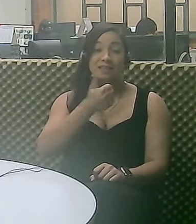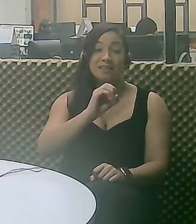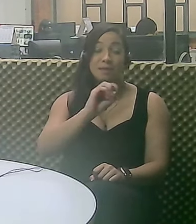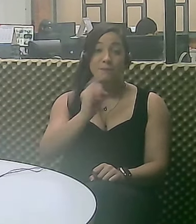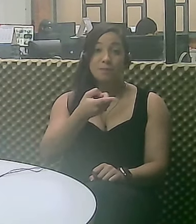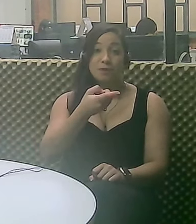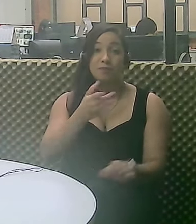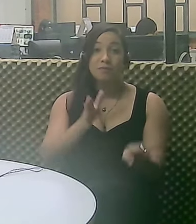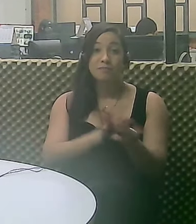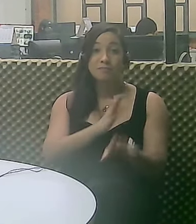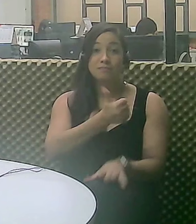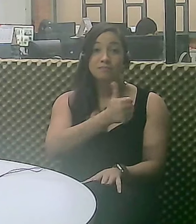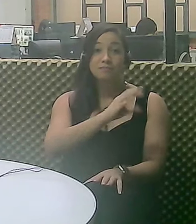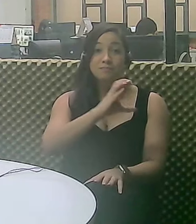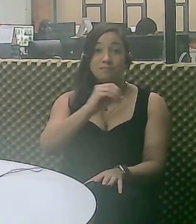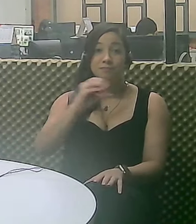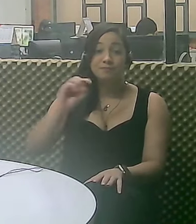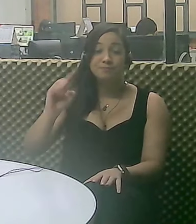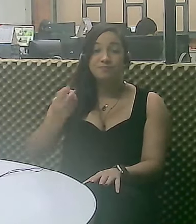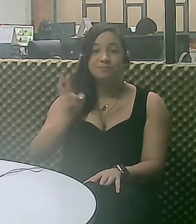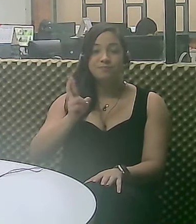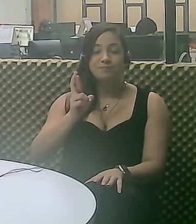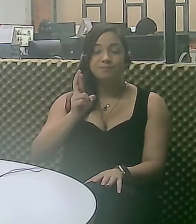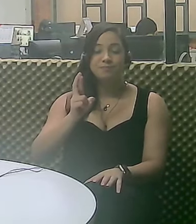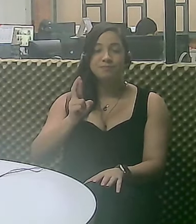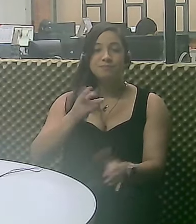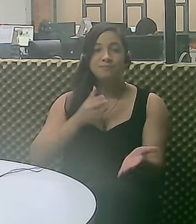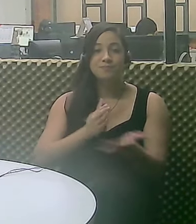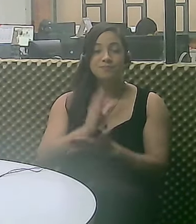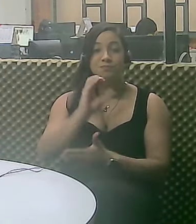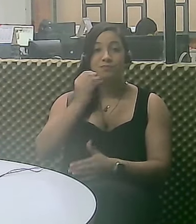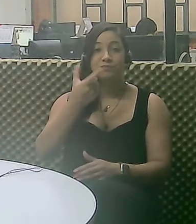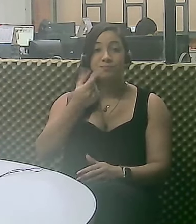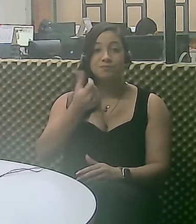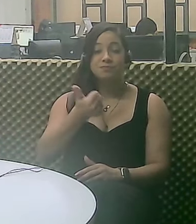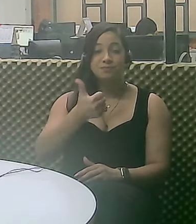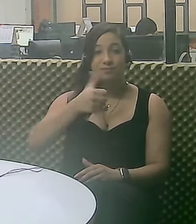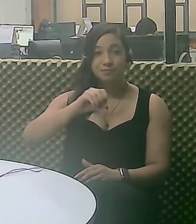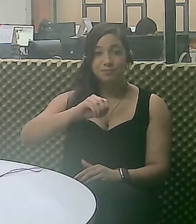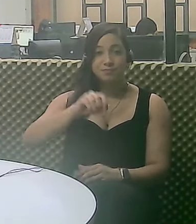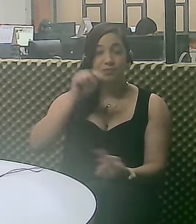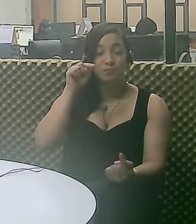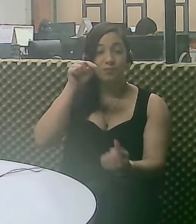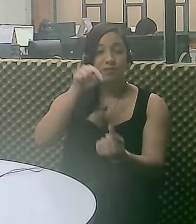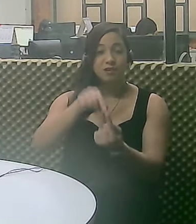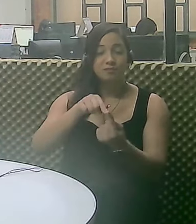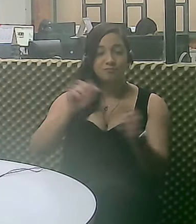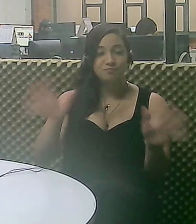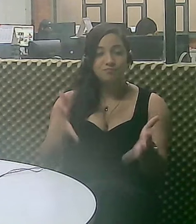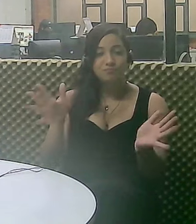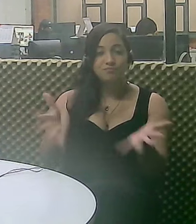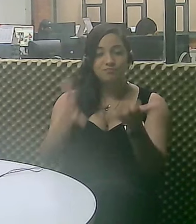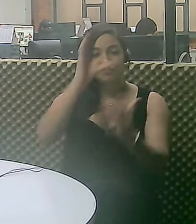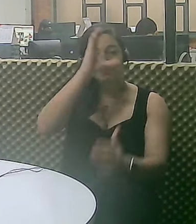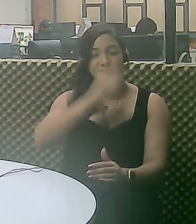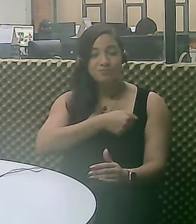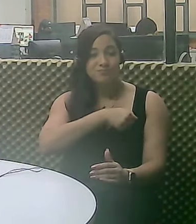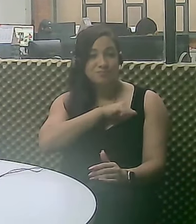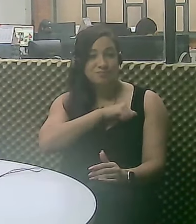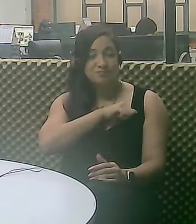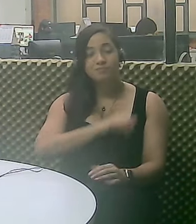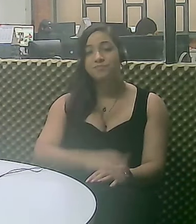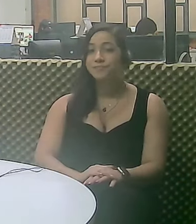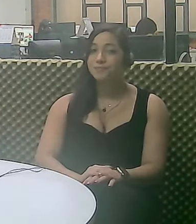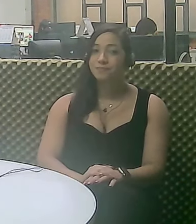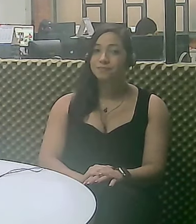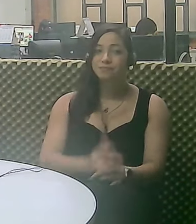10 mil e R$ 100 mil. Lançado em outubro de 2019, o programa Nota Certa tem o objetivo de estimular a cidadania fiscal.